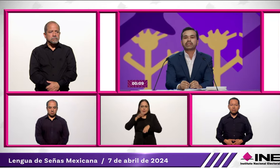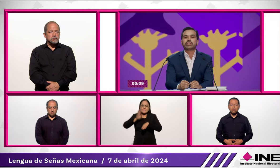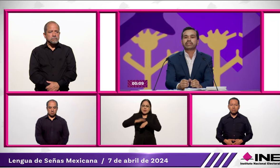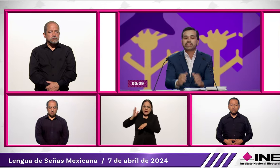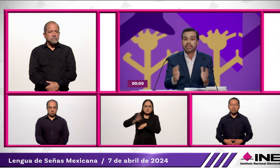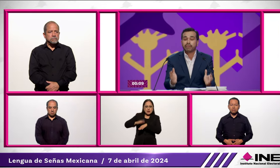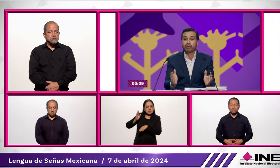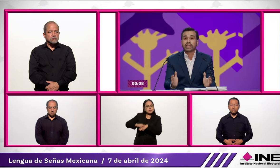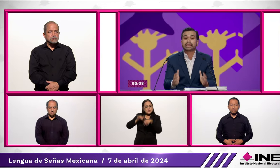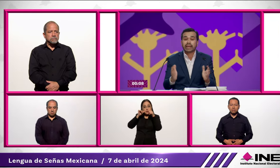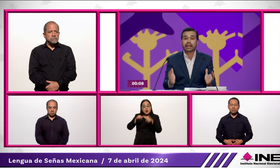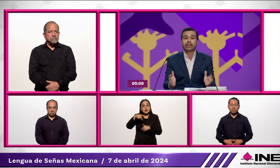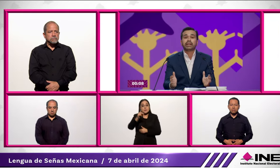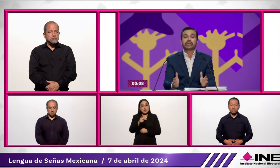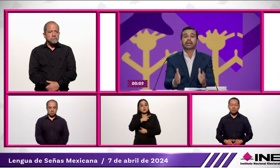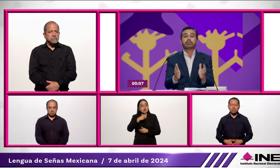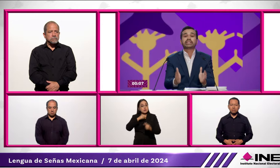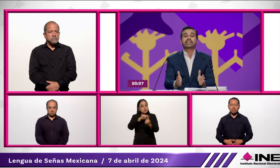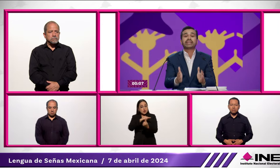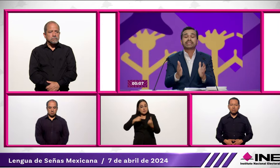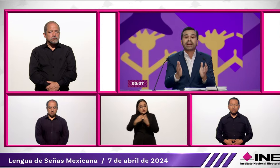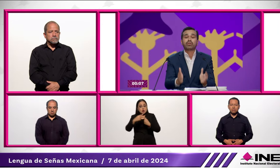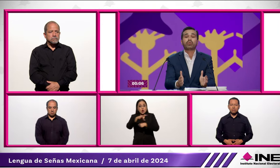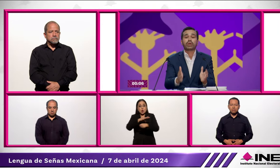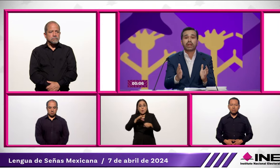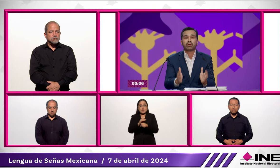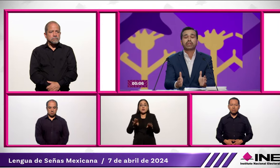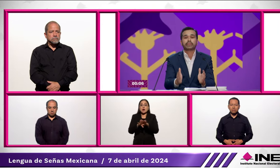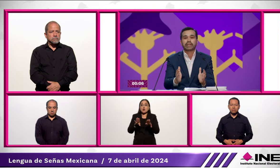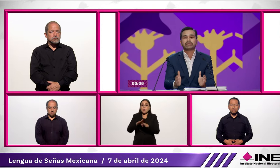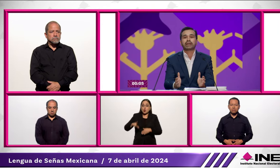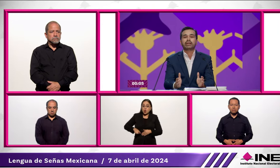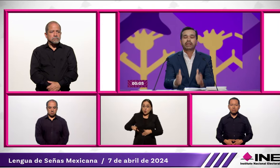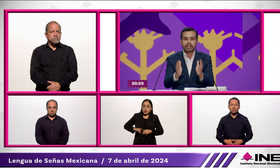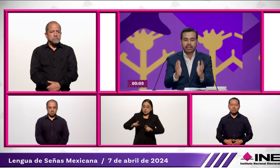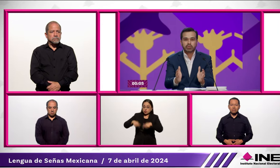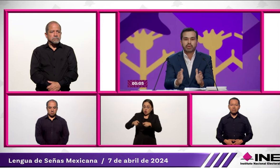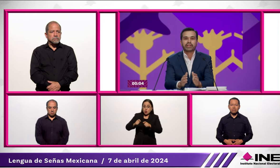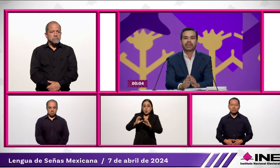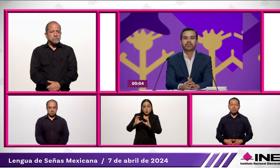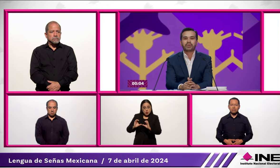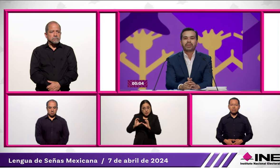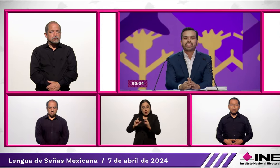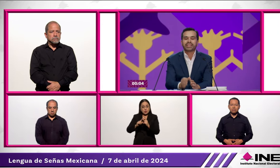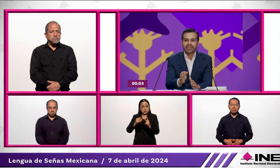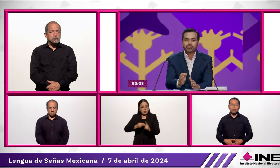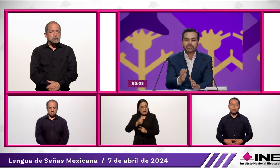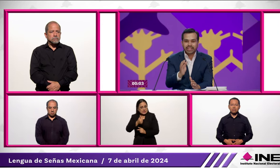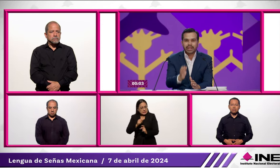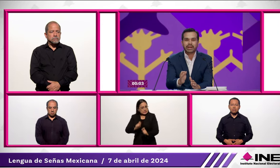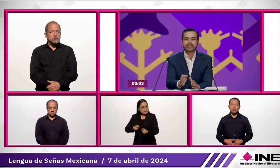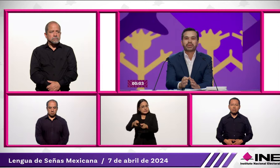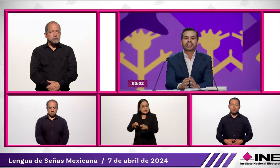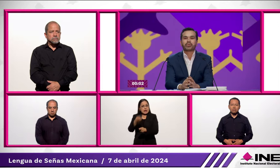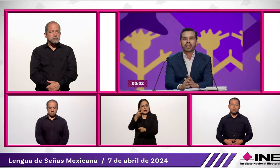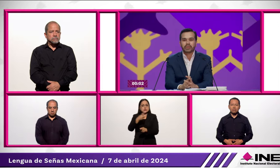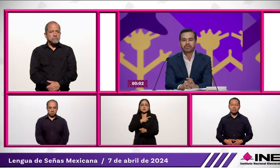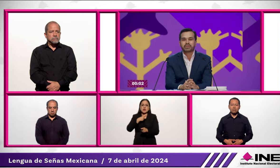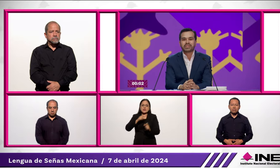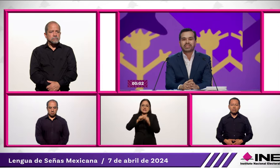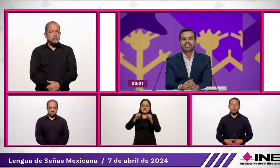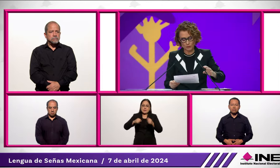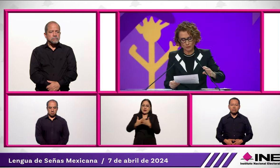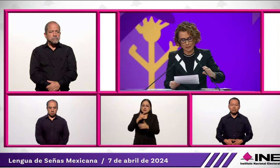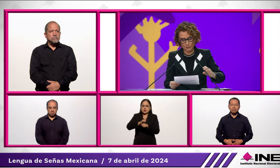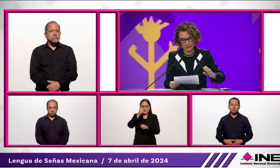también desde este enfoque integral que representa el Estado cuidador y de bienestar que estamos planteando y tener un sistema nacional de